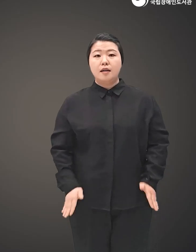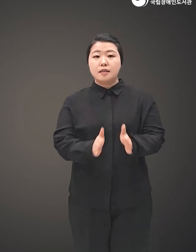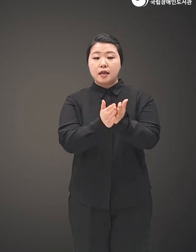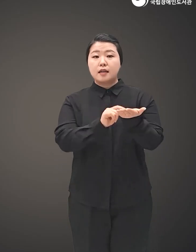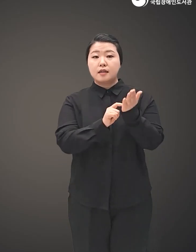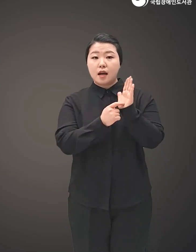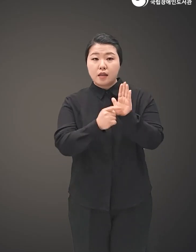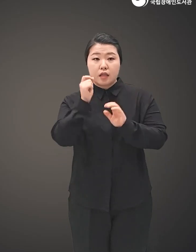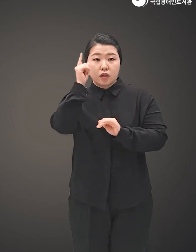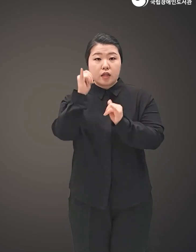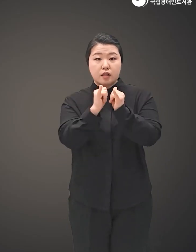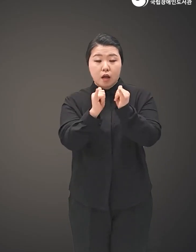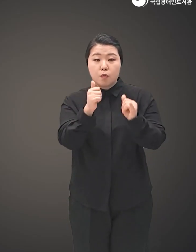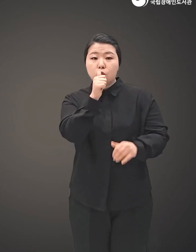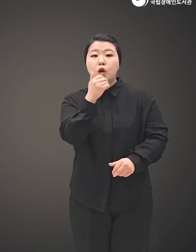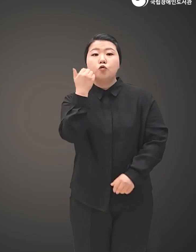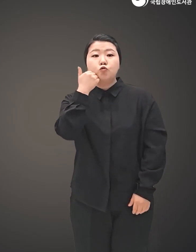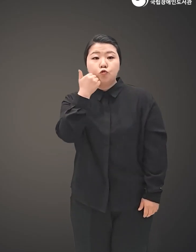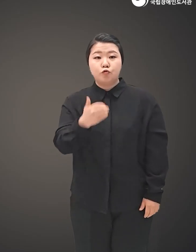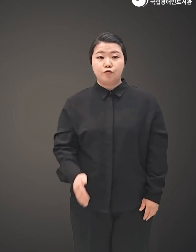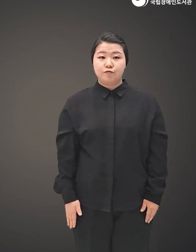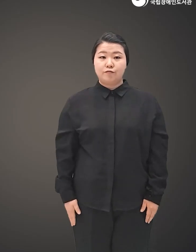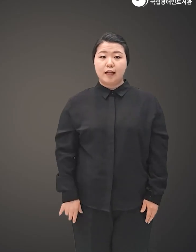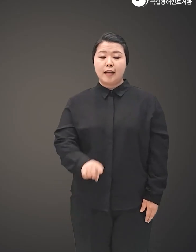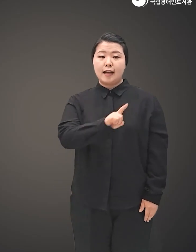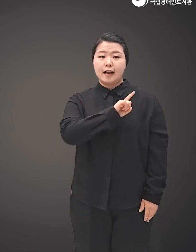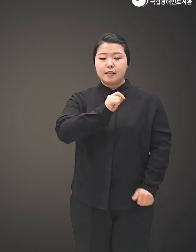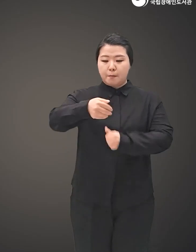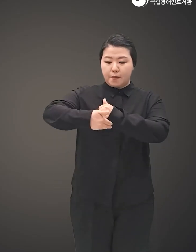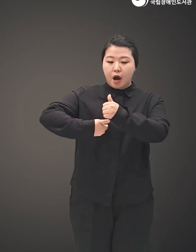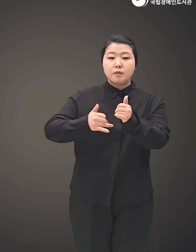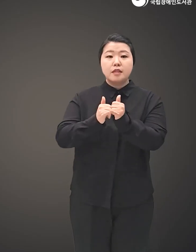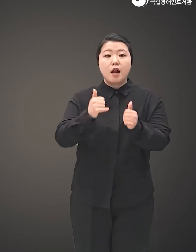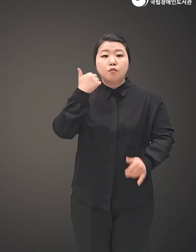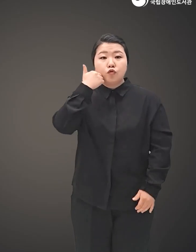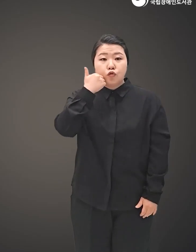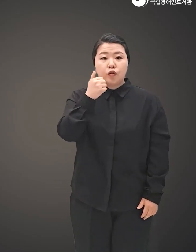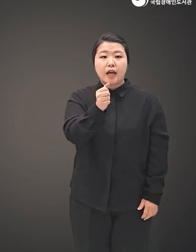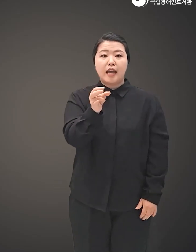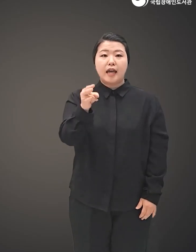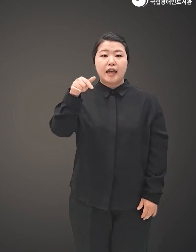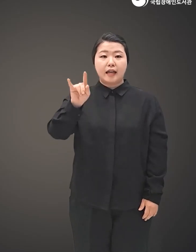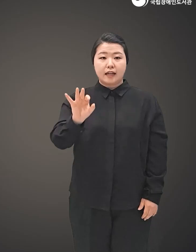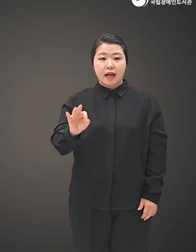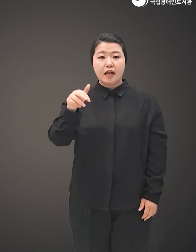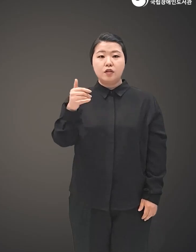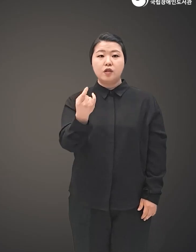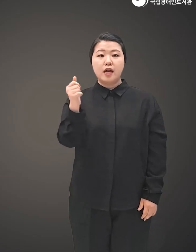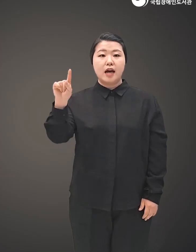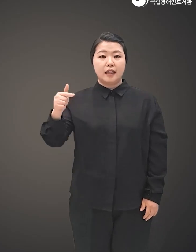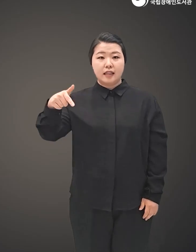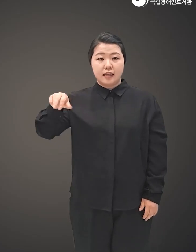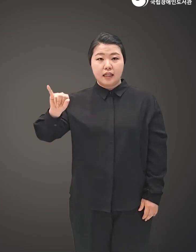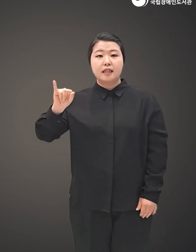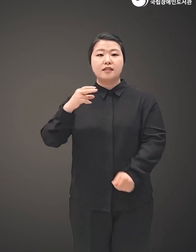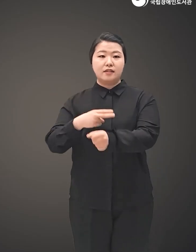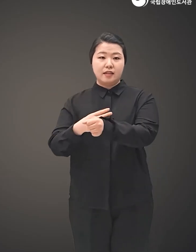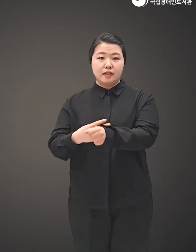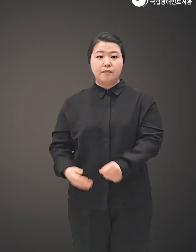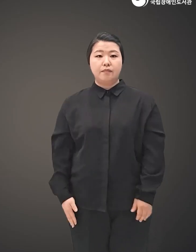중 소개하고 싶은 인물은? 가장 크게 영향을 받았던 사람은 해강 차은기